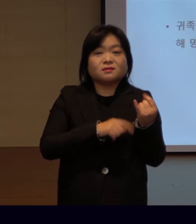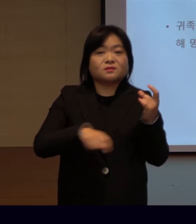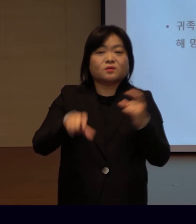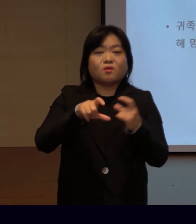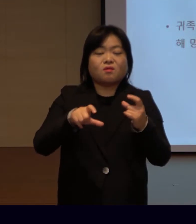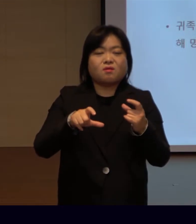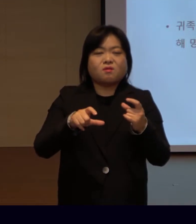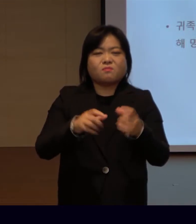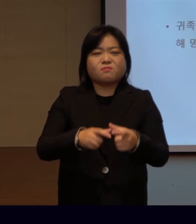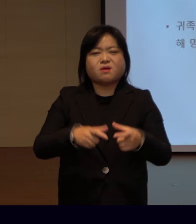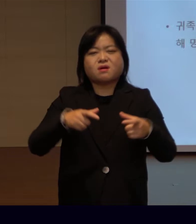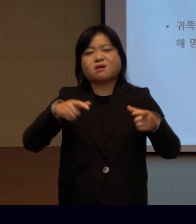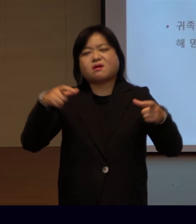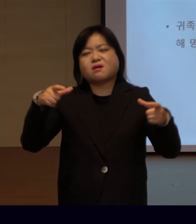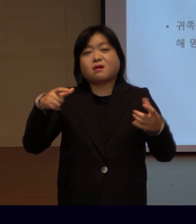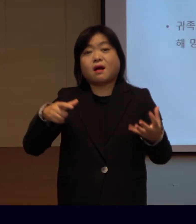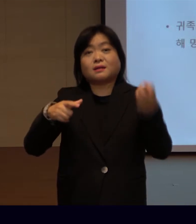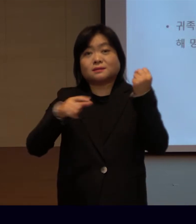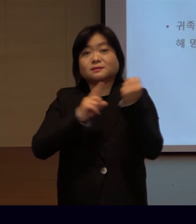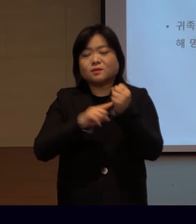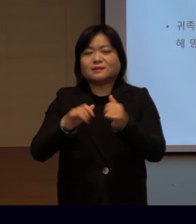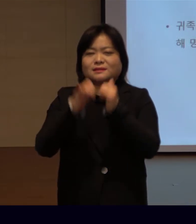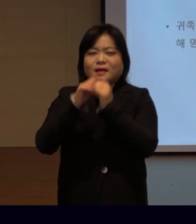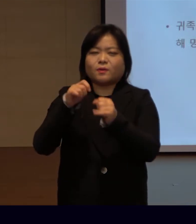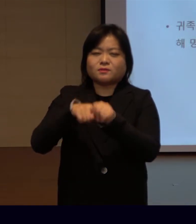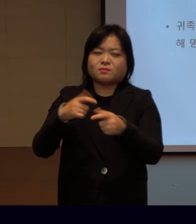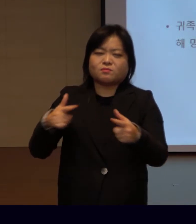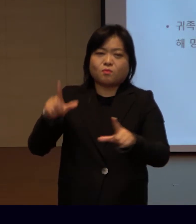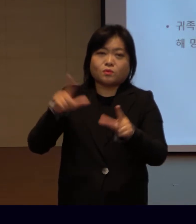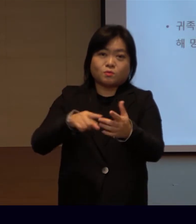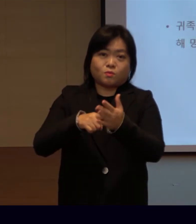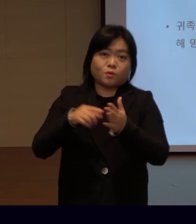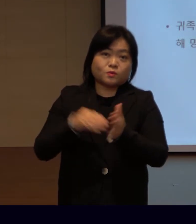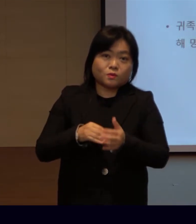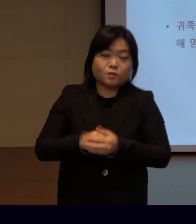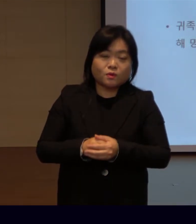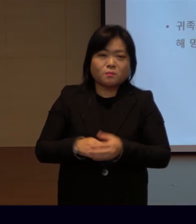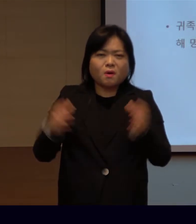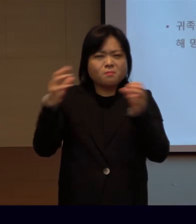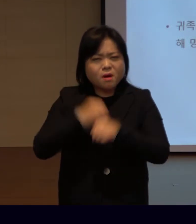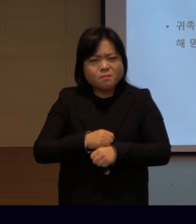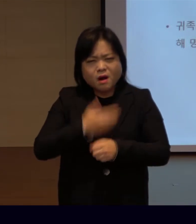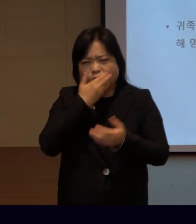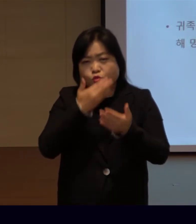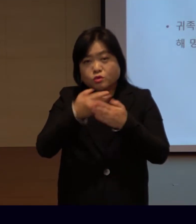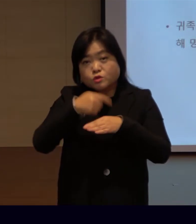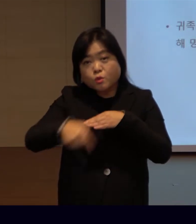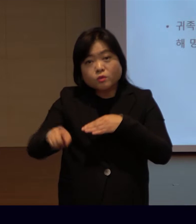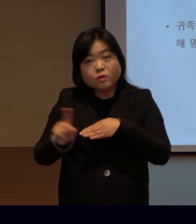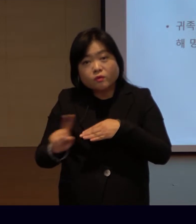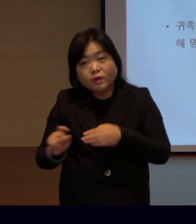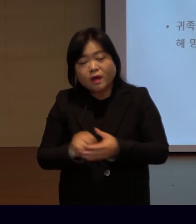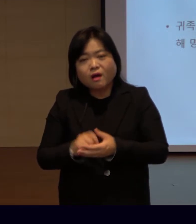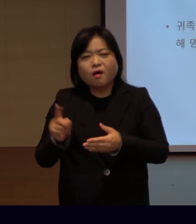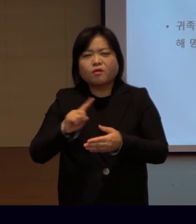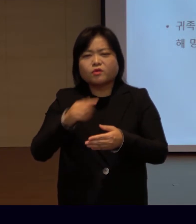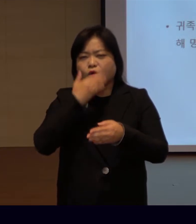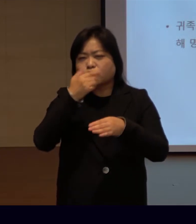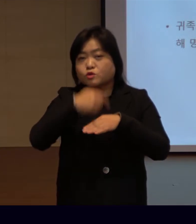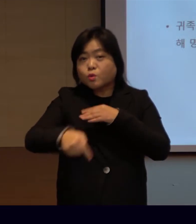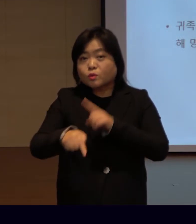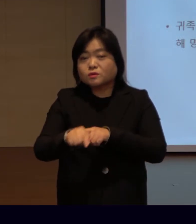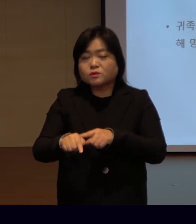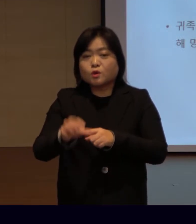하나 사회적인 요소를 보여줍니다. 자, 그러면 멸망하는 귀족들은 어떻게 되느냐? 어떤 귀족들은 돈